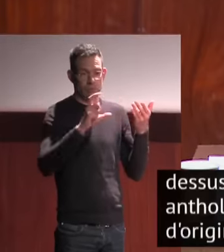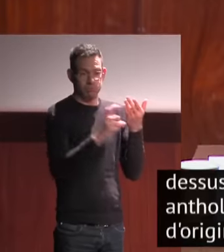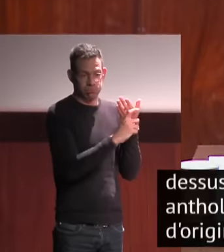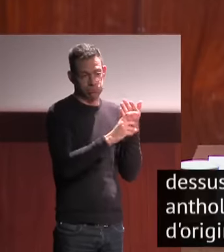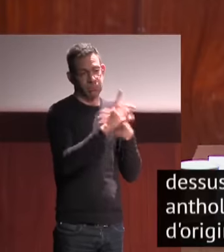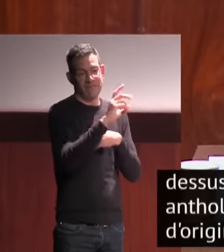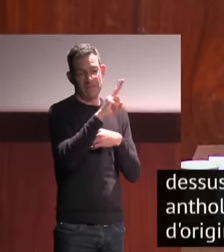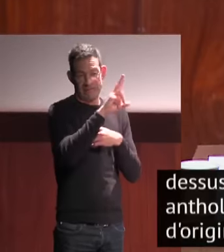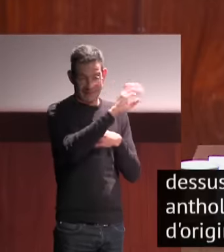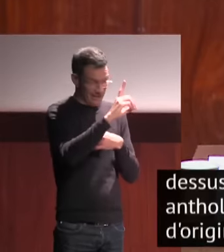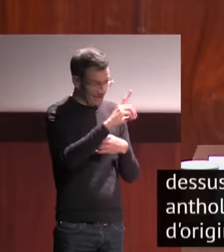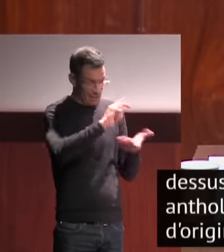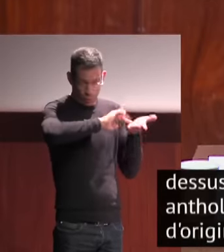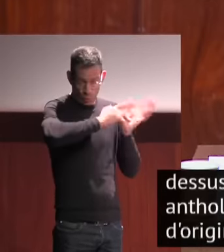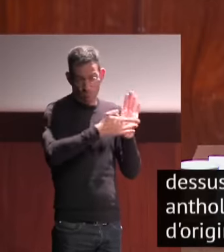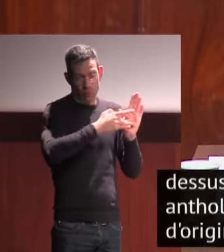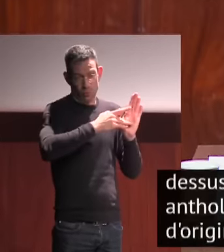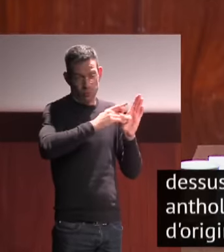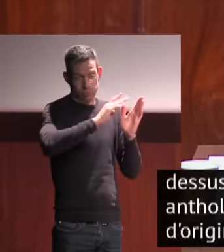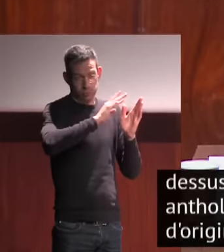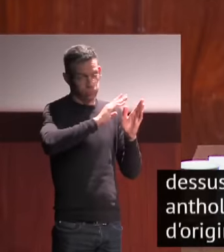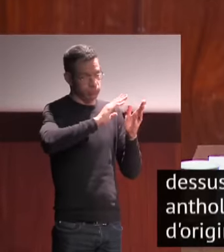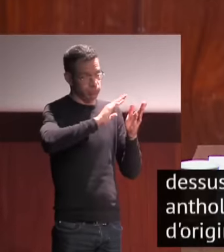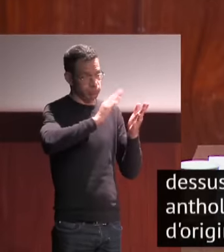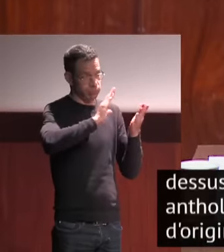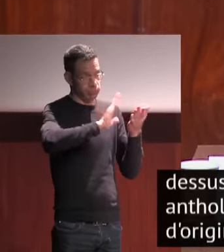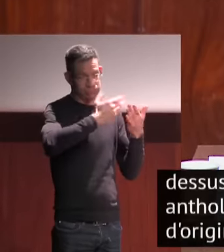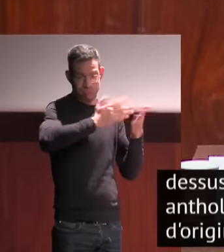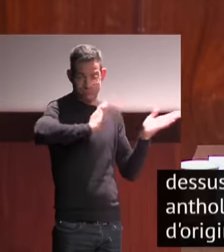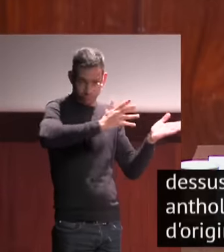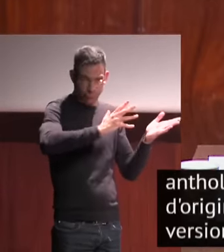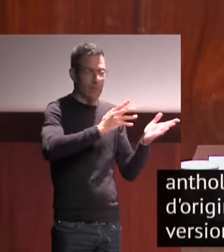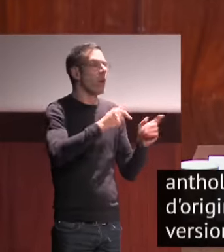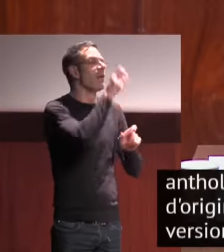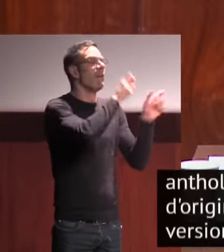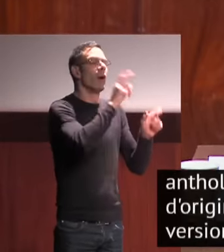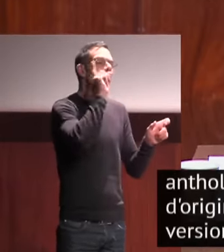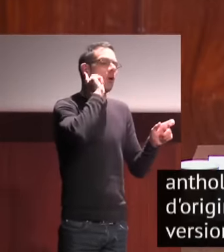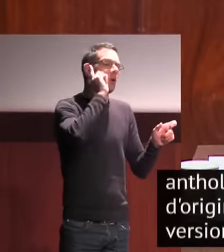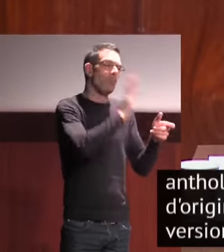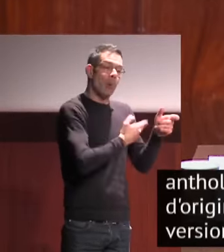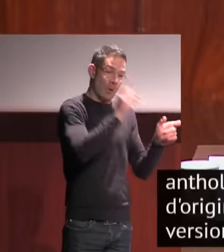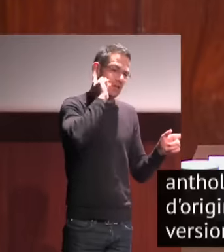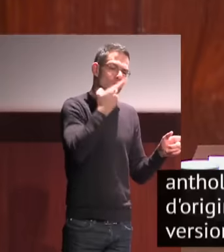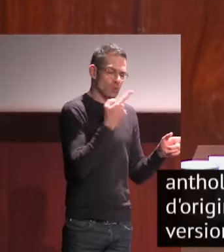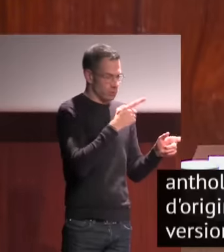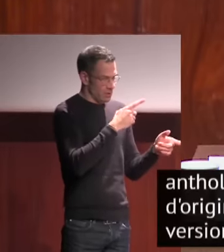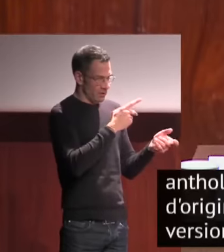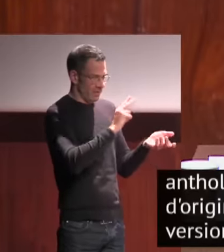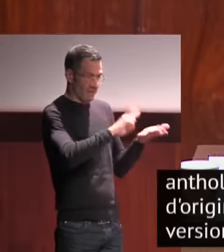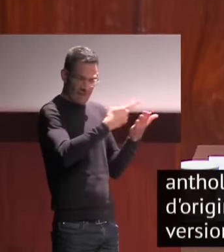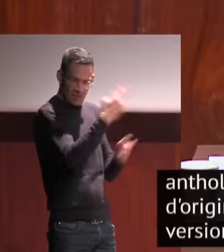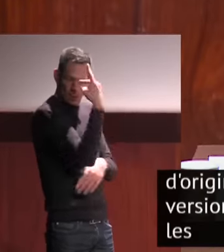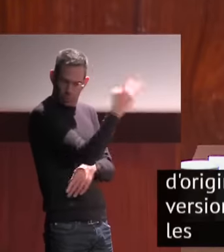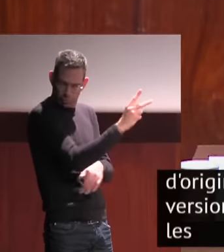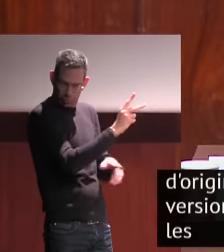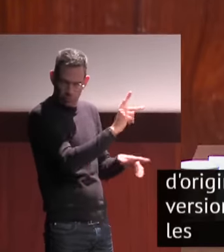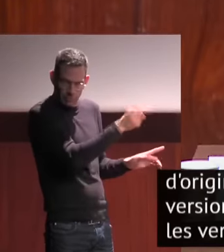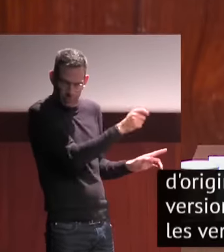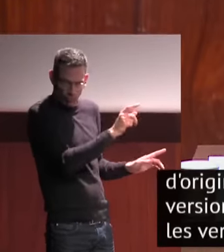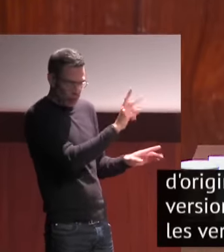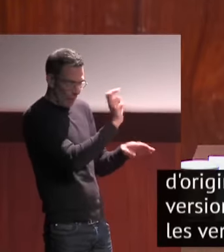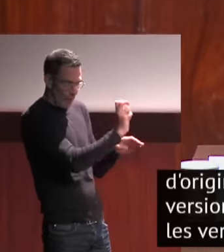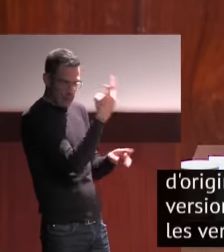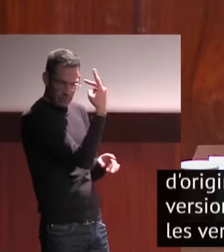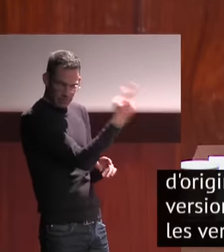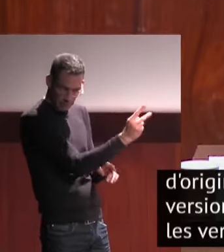langue des signes, qui, pour les poètes sourds, sont les versions d'origine, évidemment, qui sont traduites en langue des signes, en français, dans